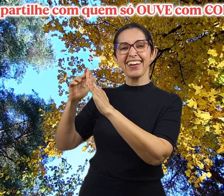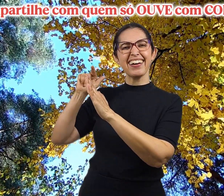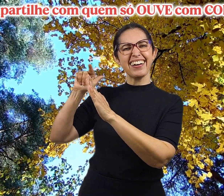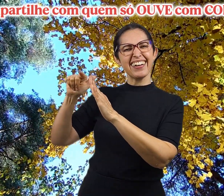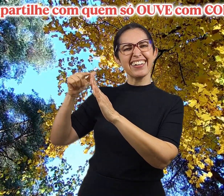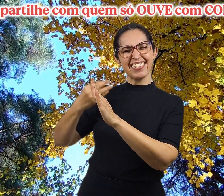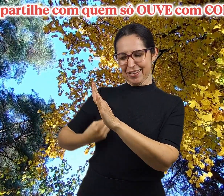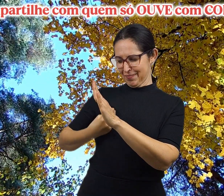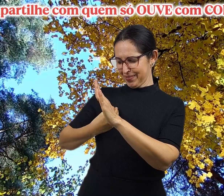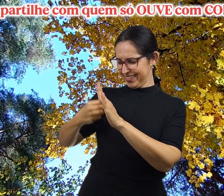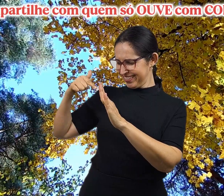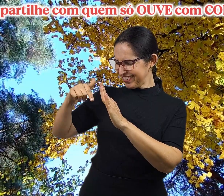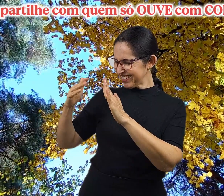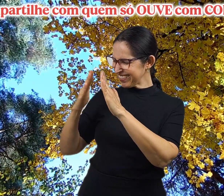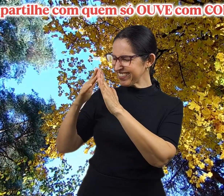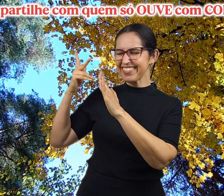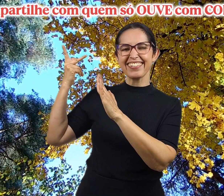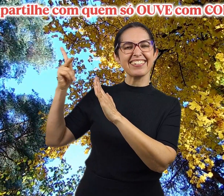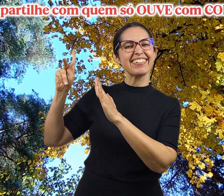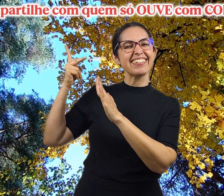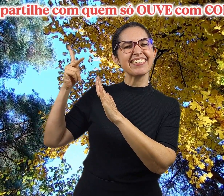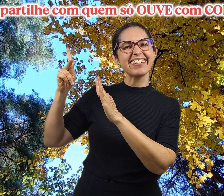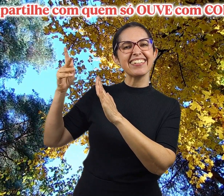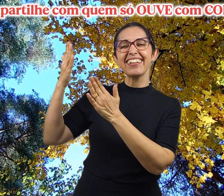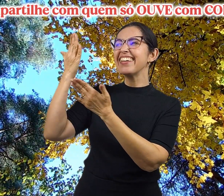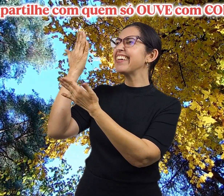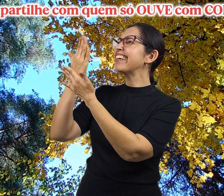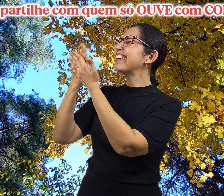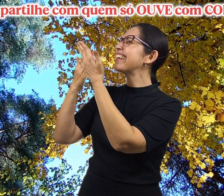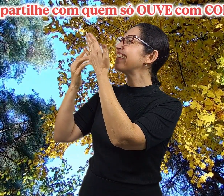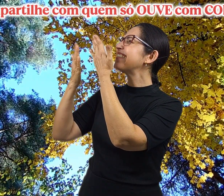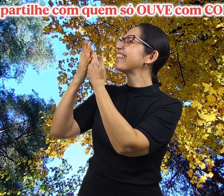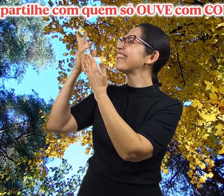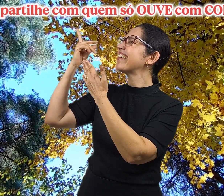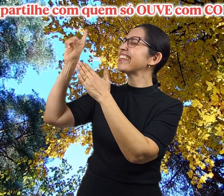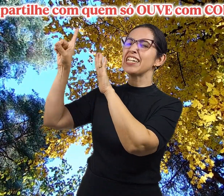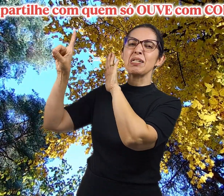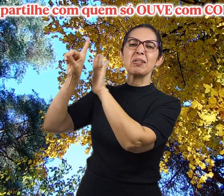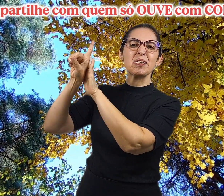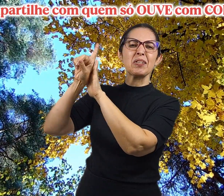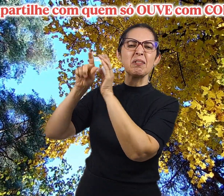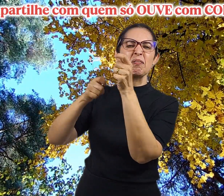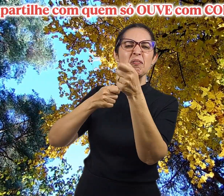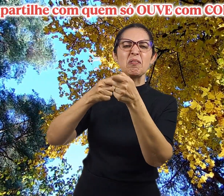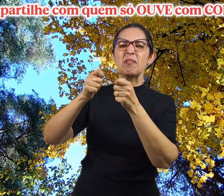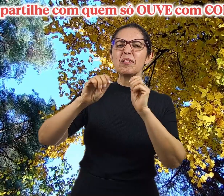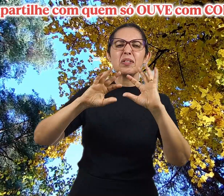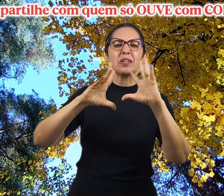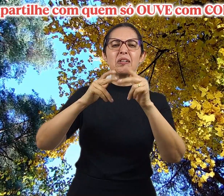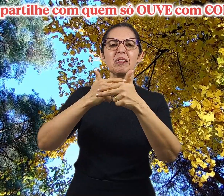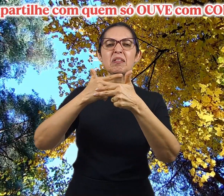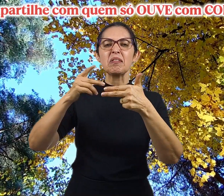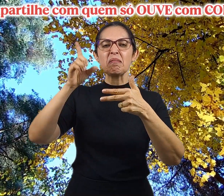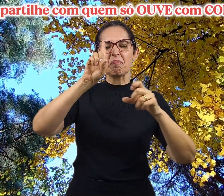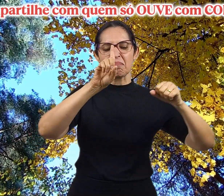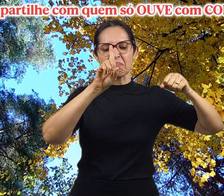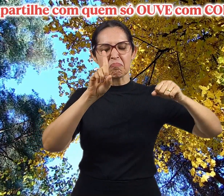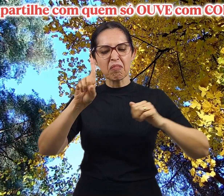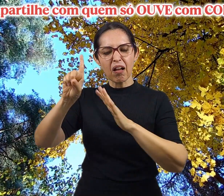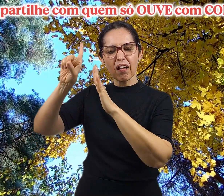você está na casa de Deus, e Ele é o Deus dono do ouro e da prata. Ele é o Senhor dos exércitos, Ele é poderoso,